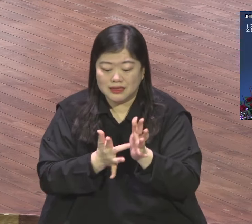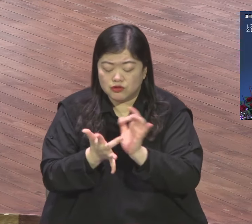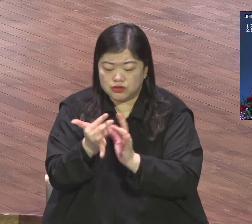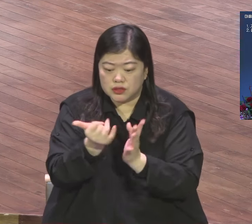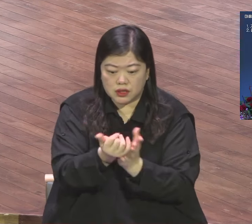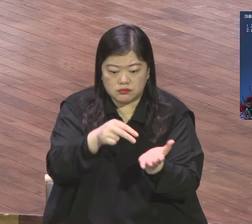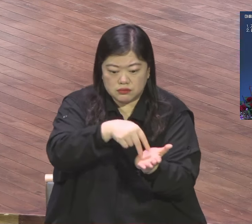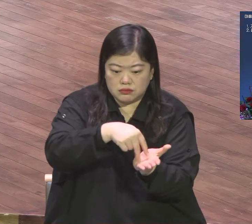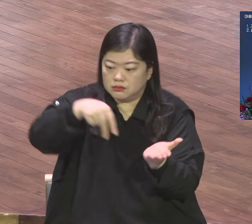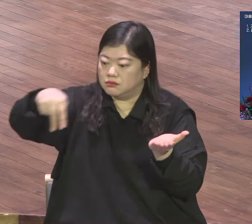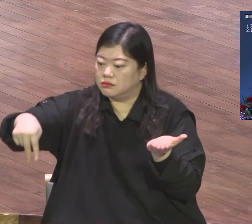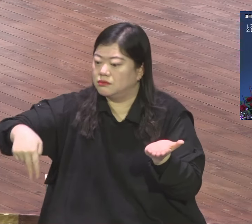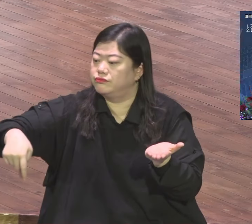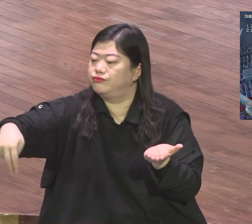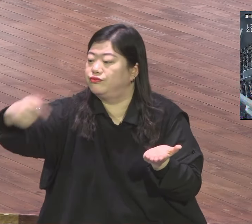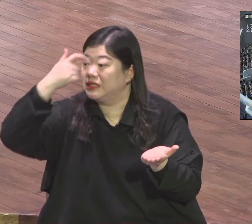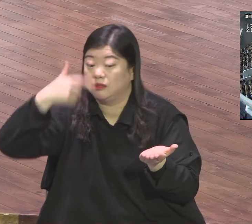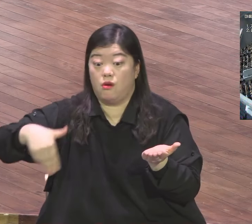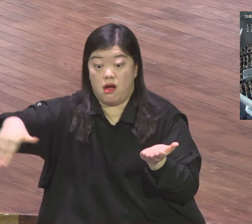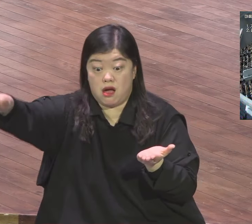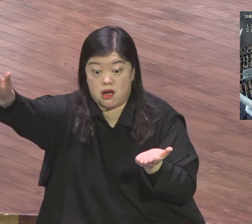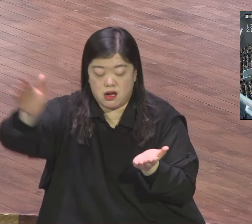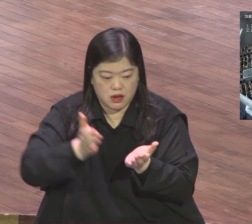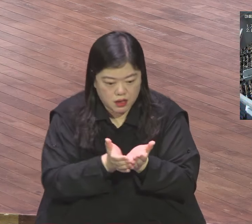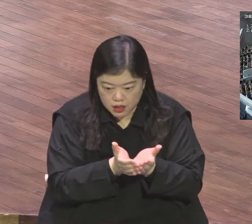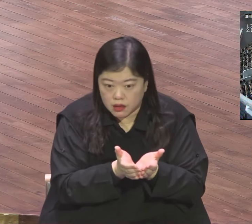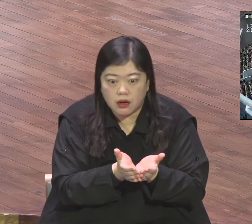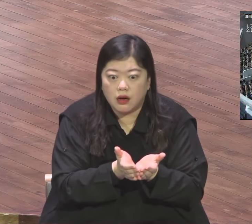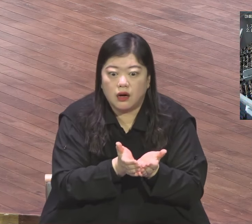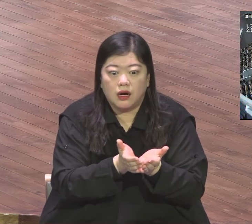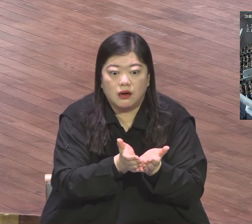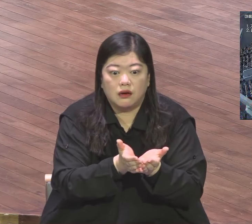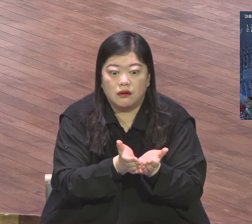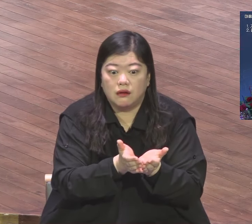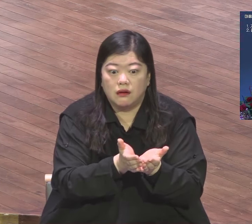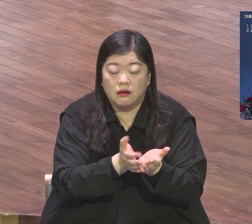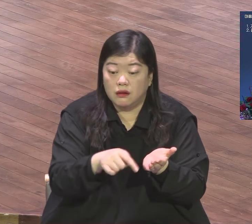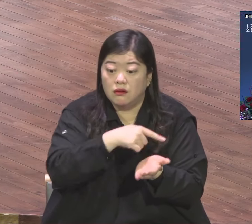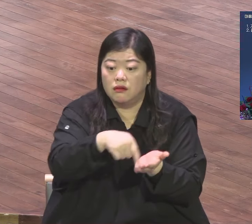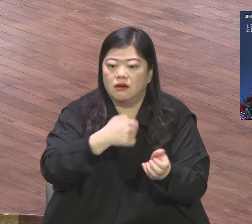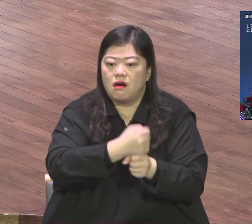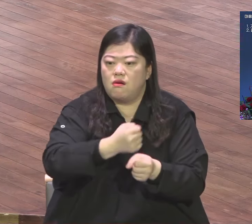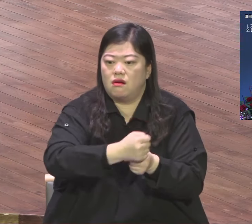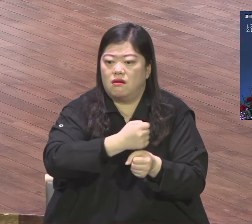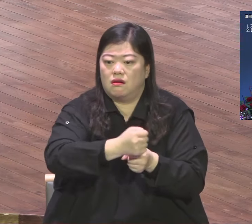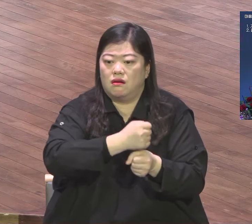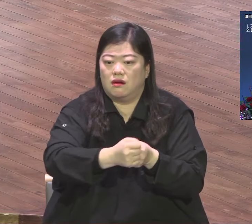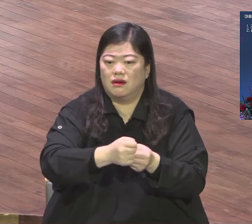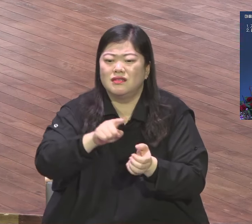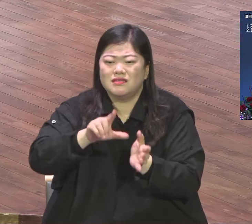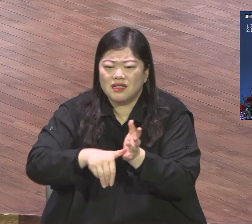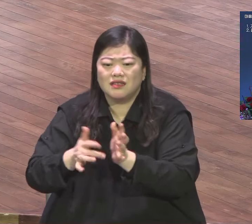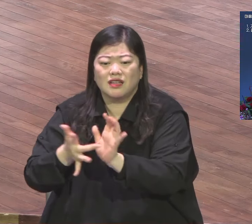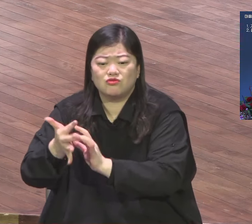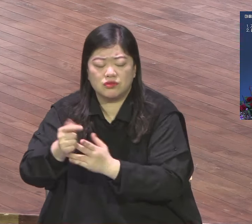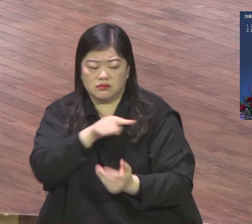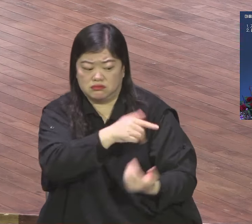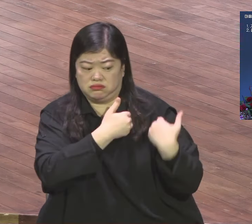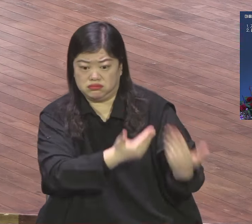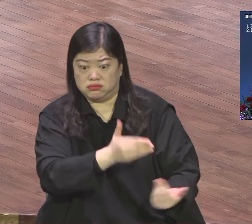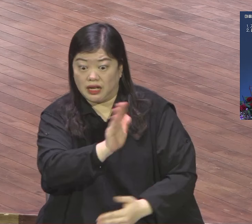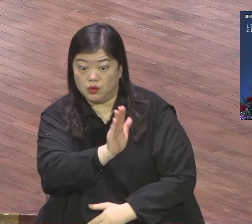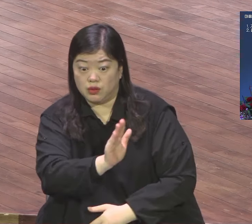이런 지금 제자들을 예수님께서 그냥 방치해 놓지 않으시고 48절에 보면 아주 중요한 표현이 나옵니다.